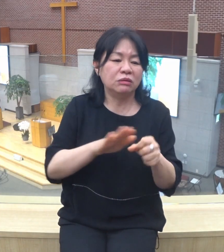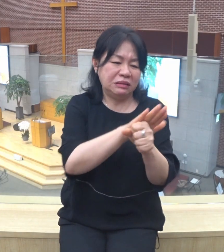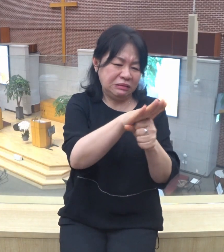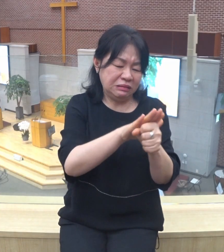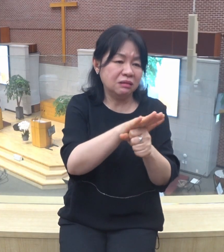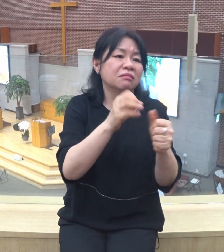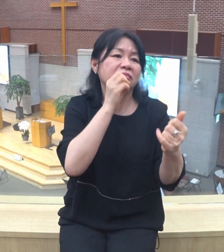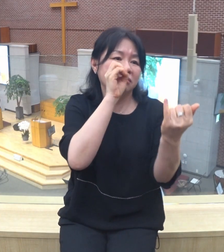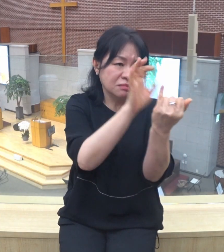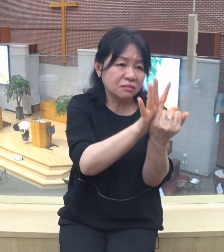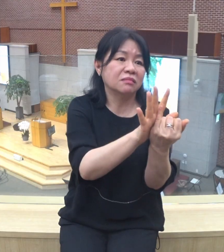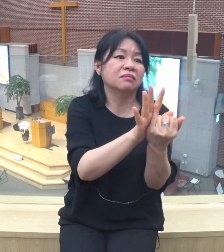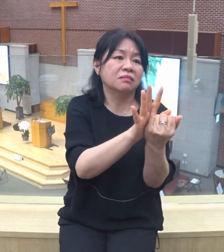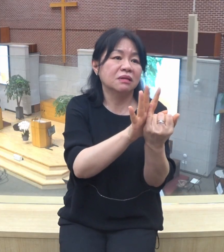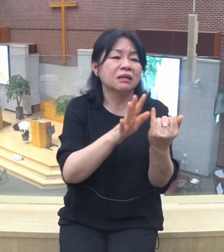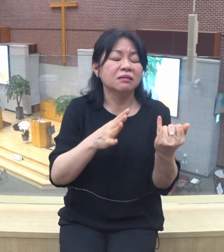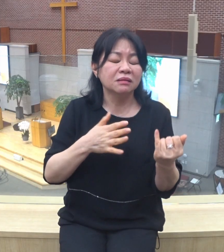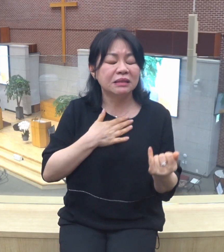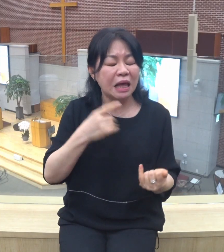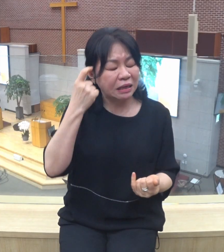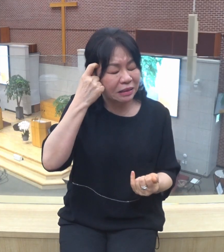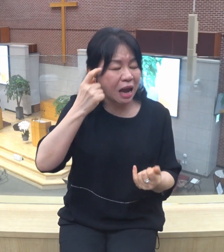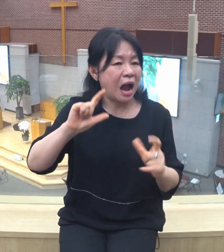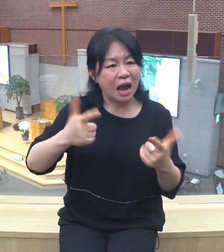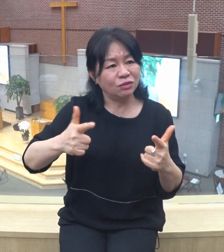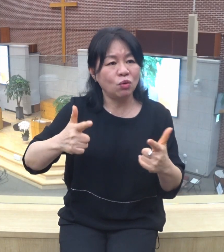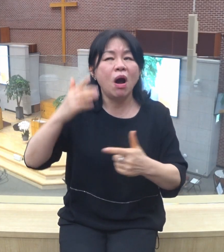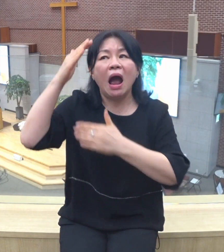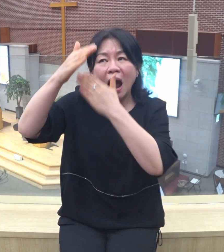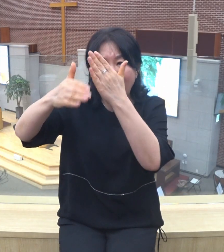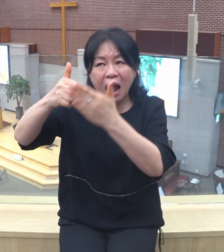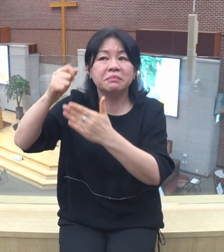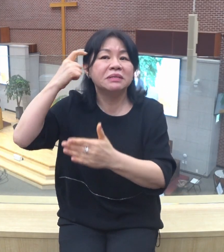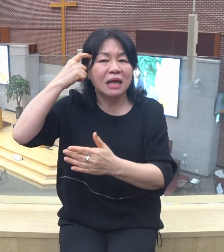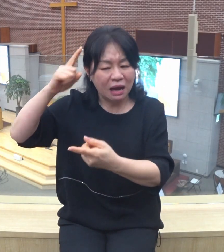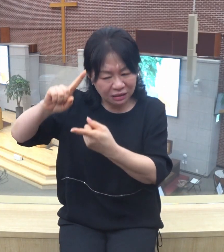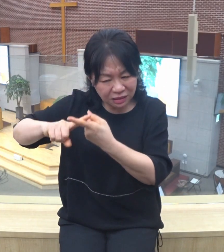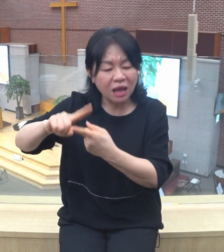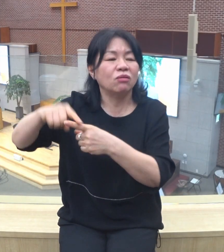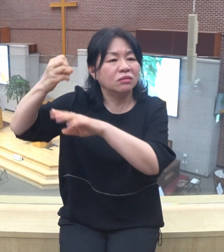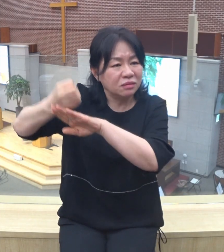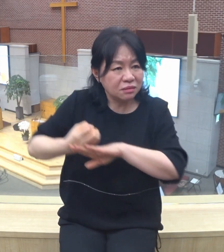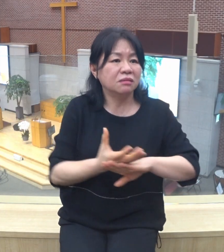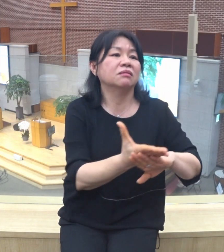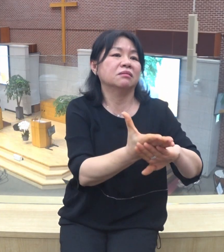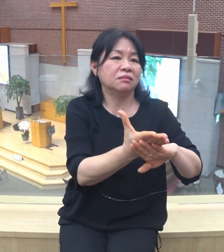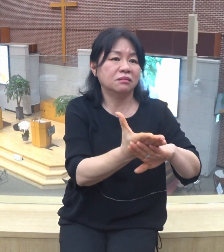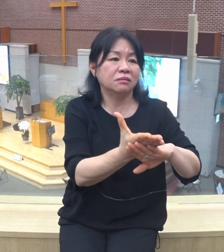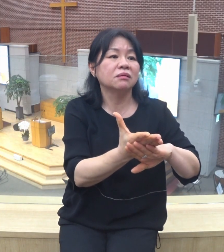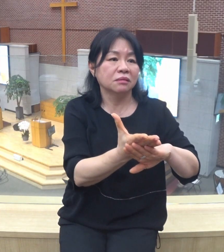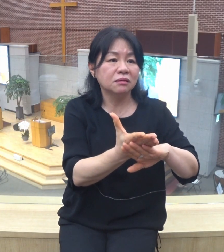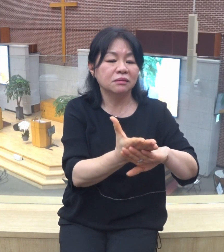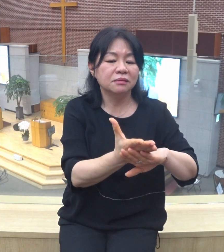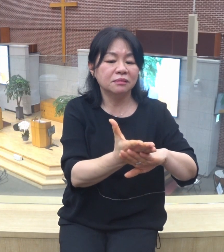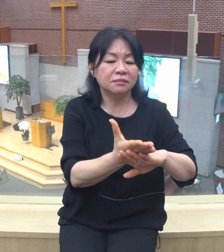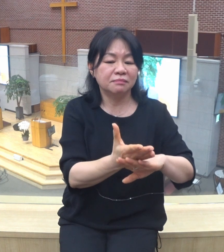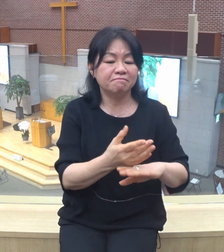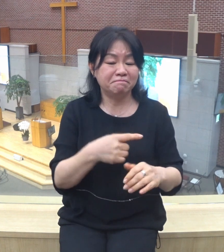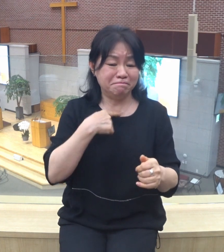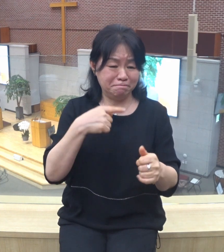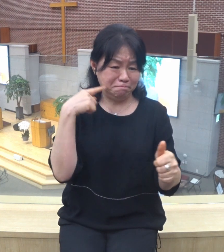아마 분명히 제 생각이 아니라 하나님의 음성이 맞을 것입니다. 비난을 발사하려던